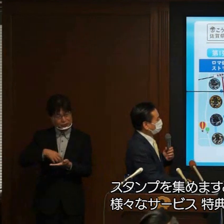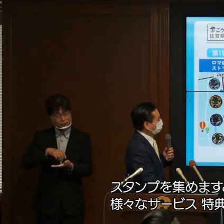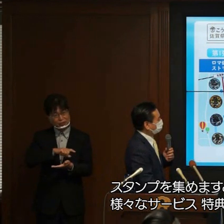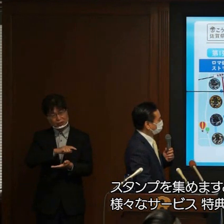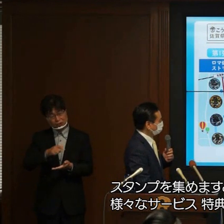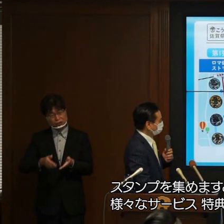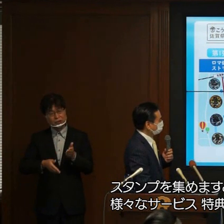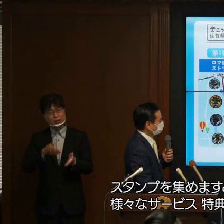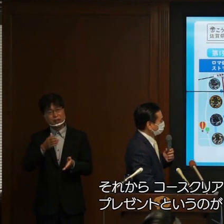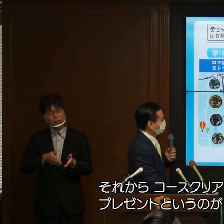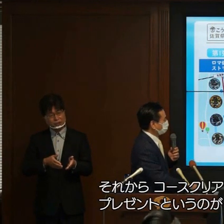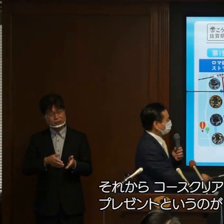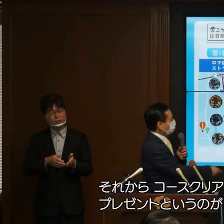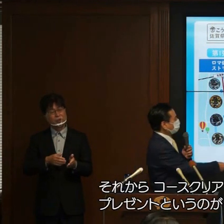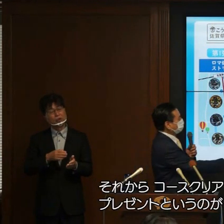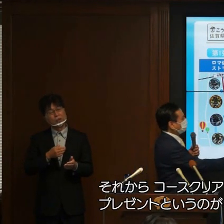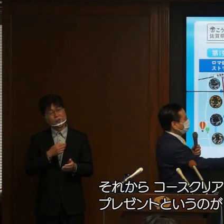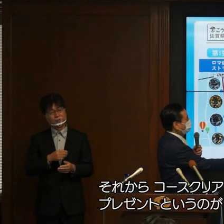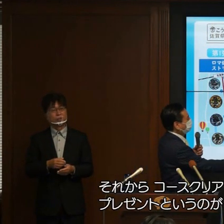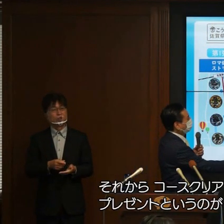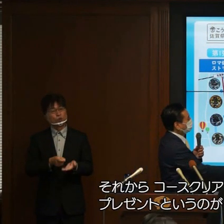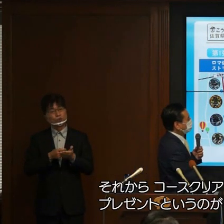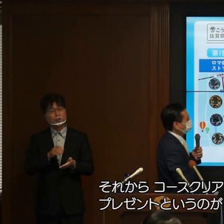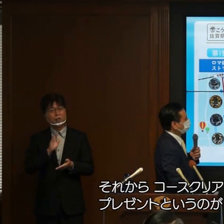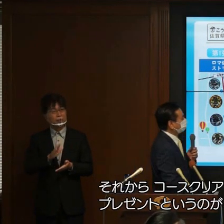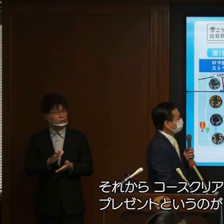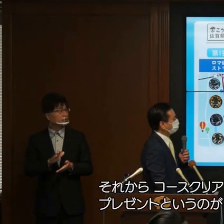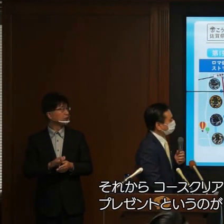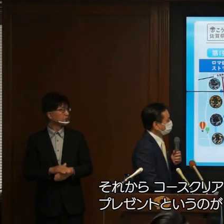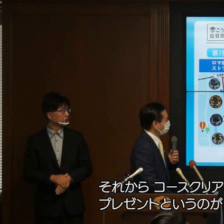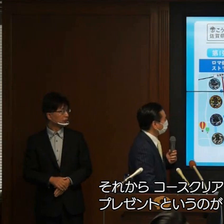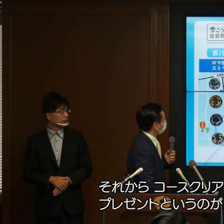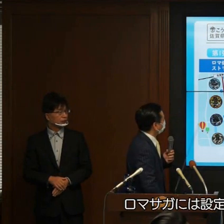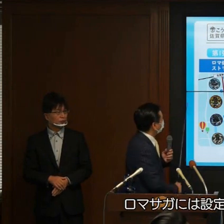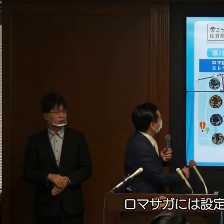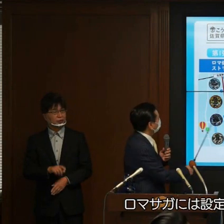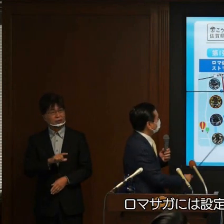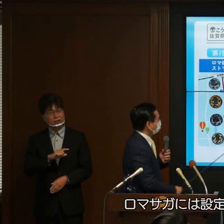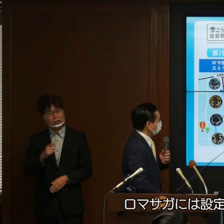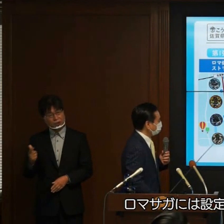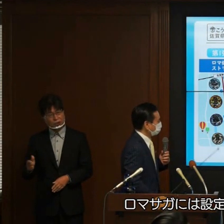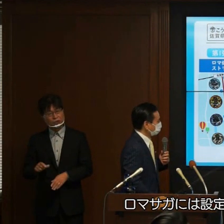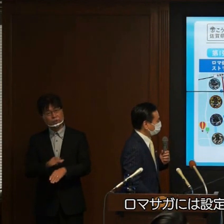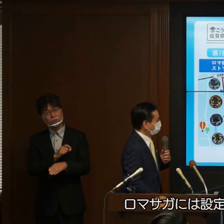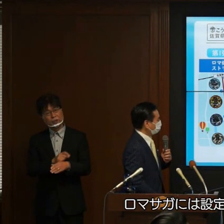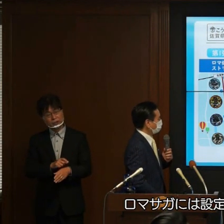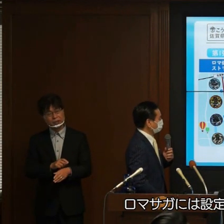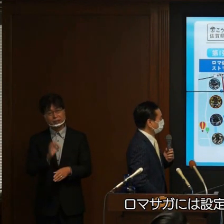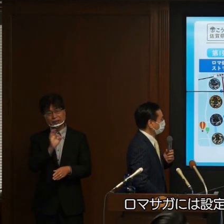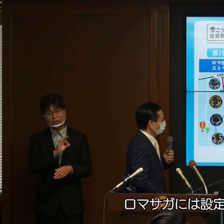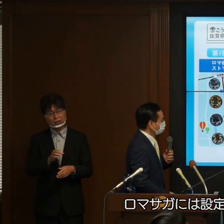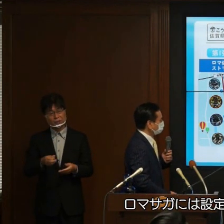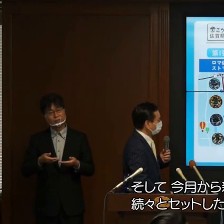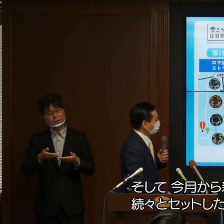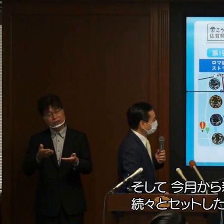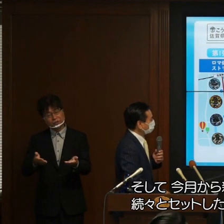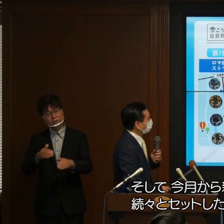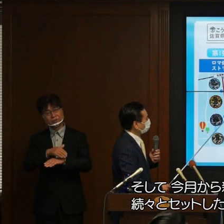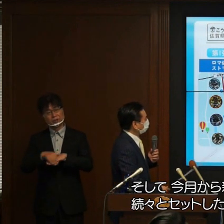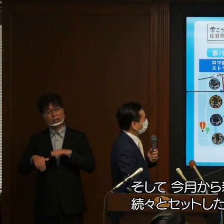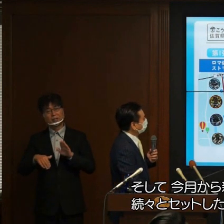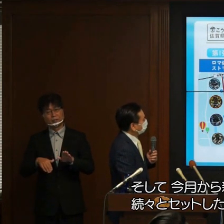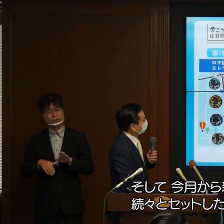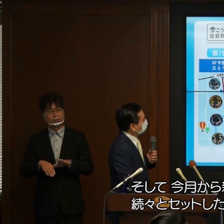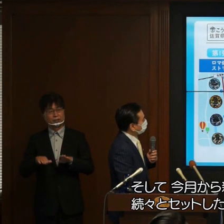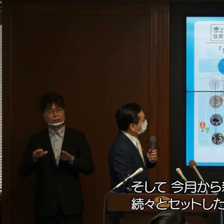ービス特典があるということ、それからコースクリアでオリジナルグッズをプレゼントというのがロモサガには設定されております。そして今月